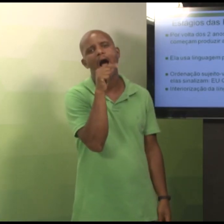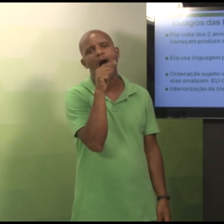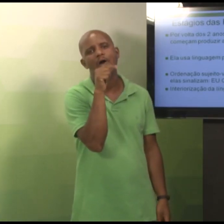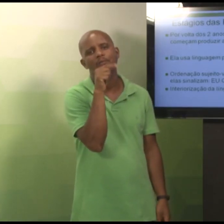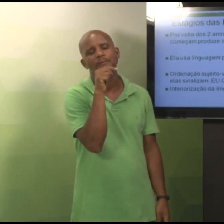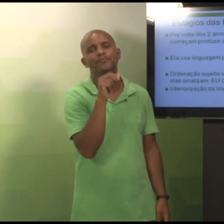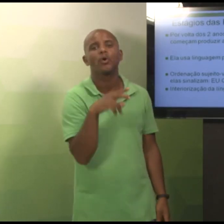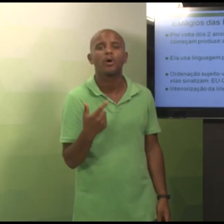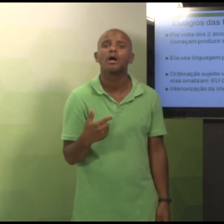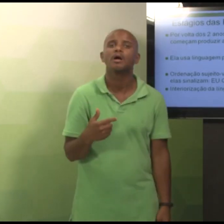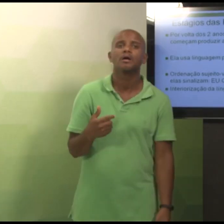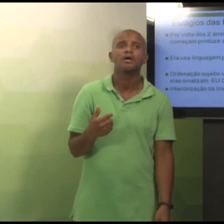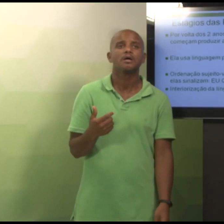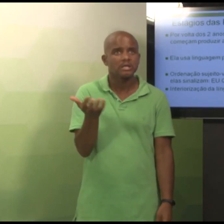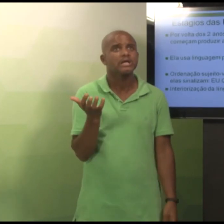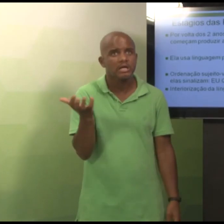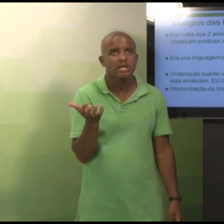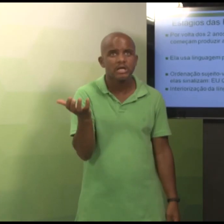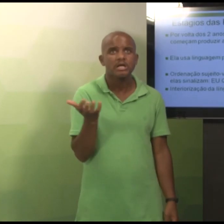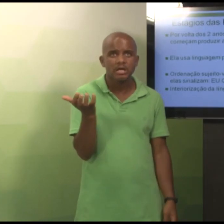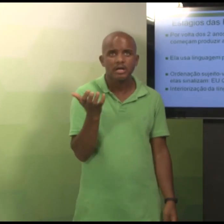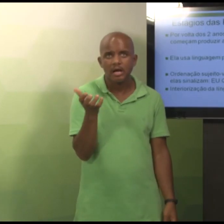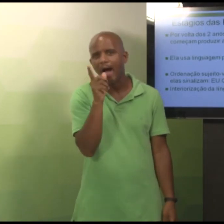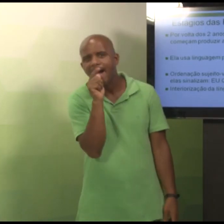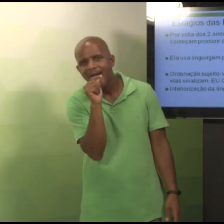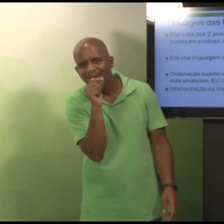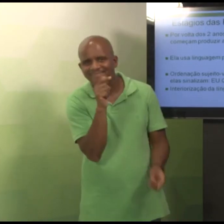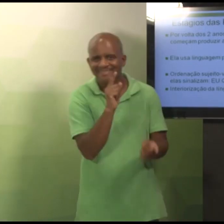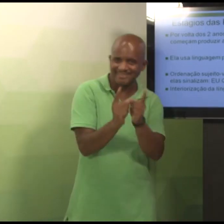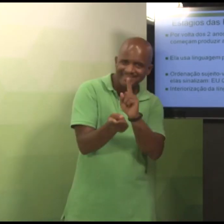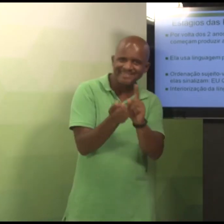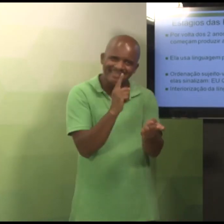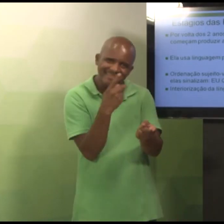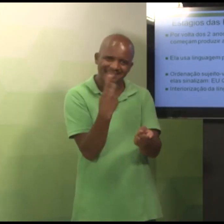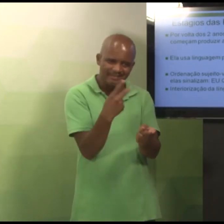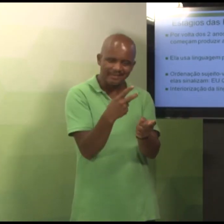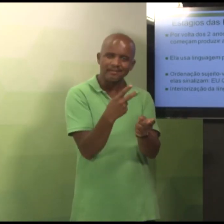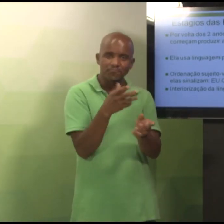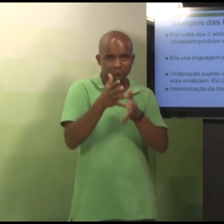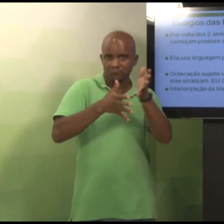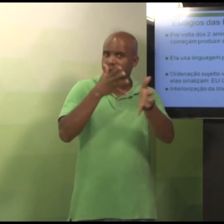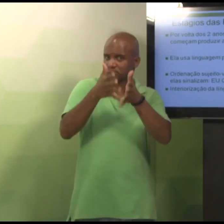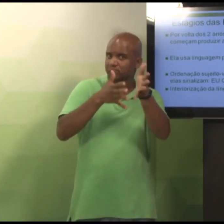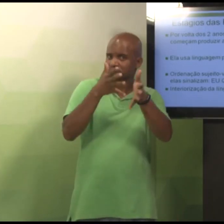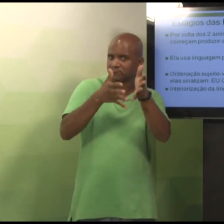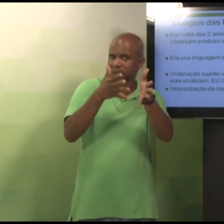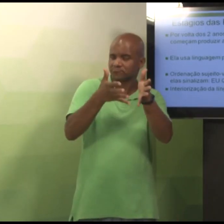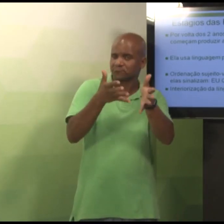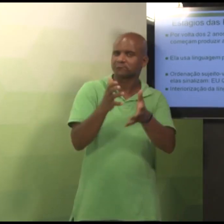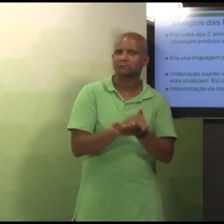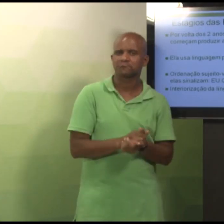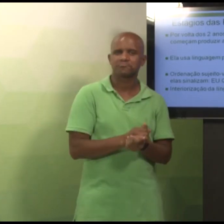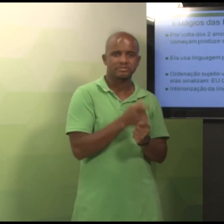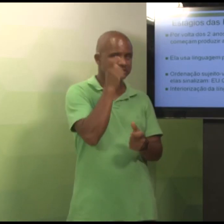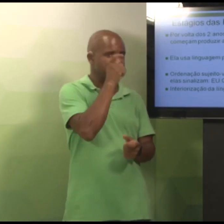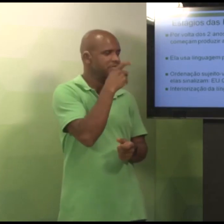Ele já utiliza esses sinais. Querer e água. Vejam, é uma combinação e é da língua de sinais. Vejam